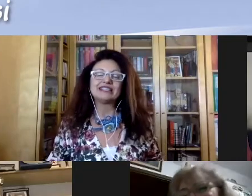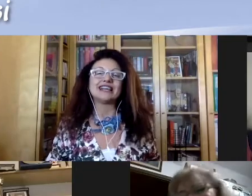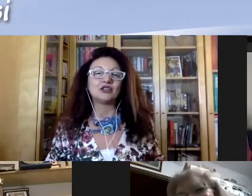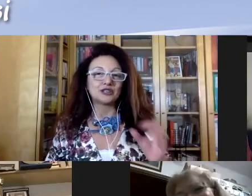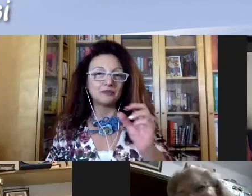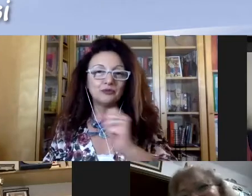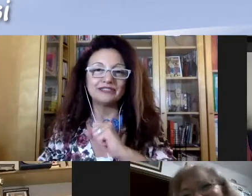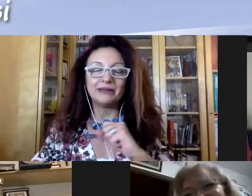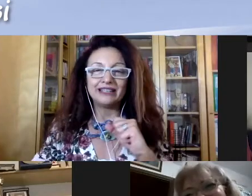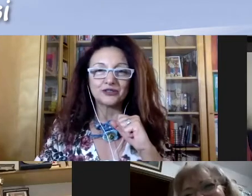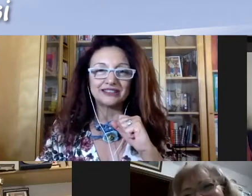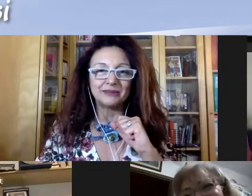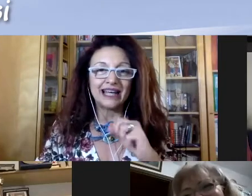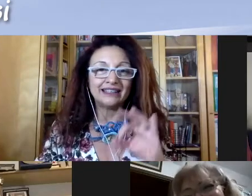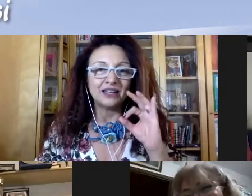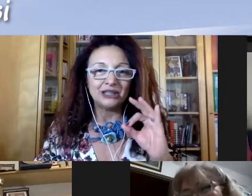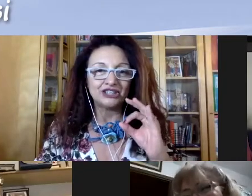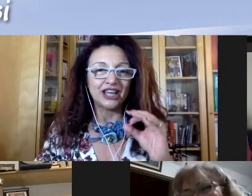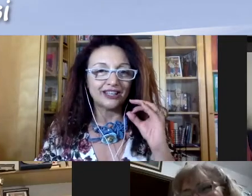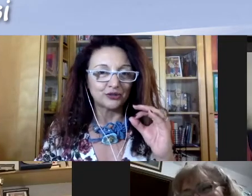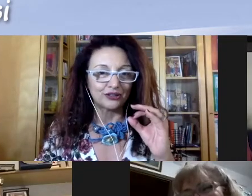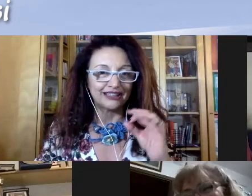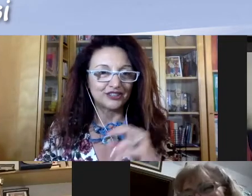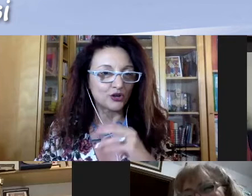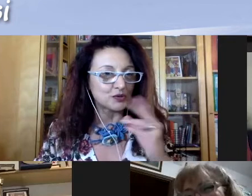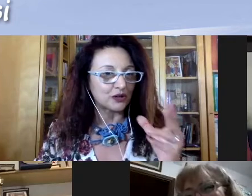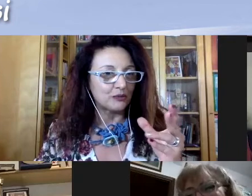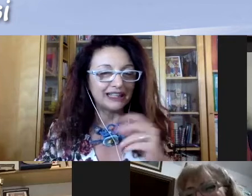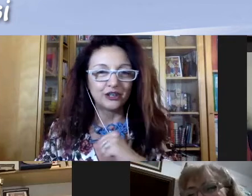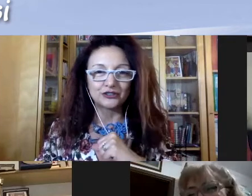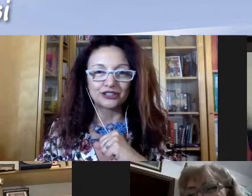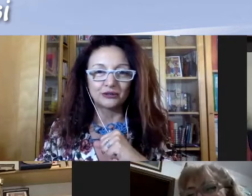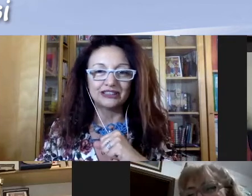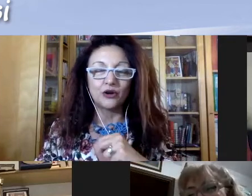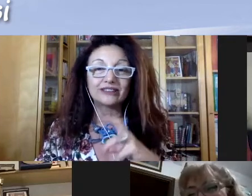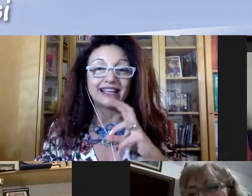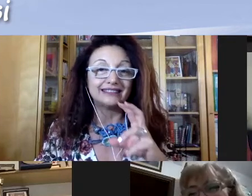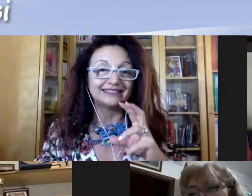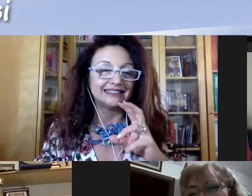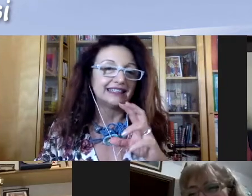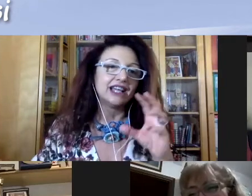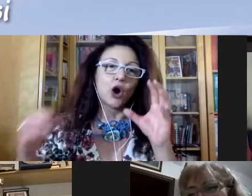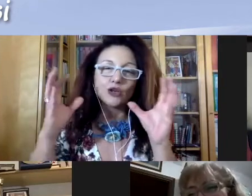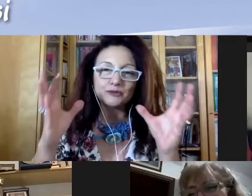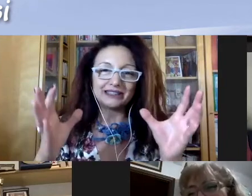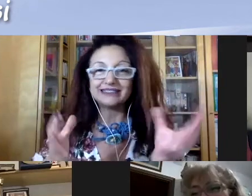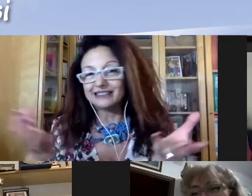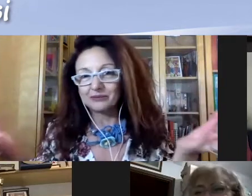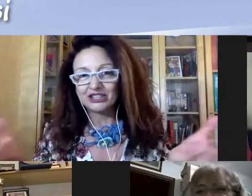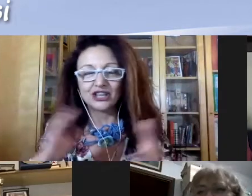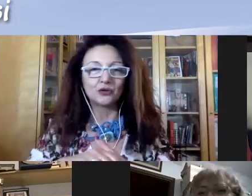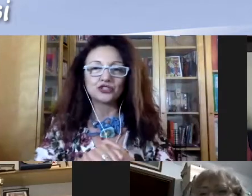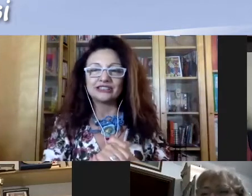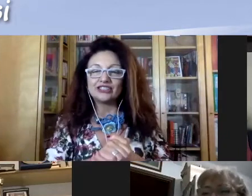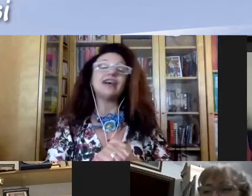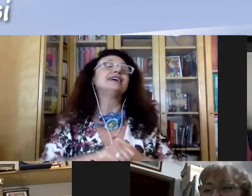carissimi amici, al nostro appuntamento settimanale di Amici e Sorrisi. Oggi qui con me nel nostro salottino tanti ospiti, tanti